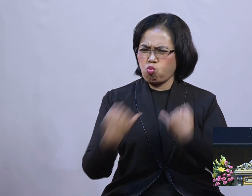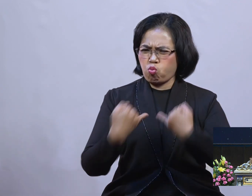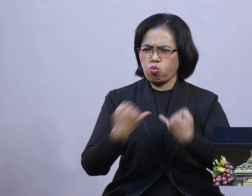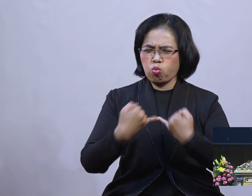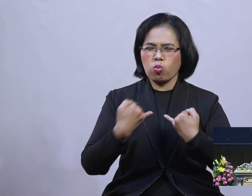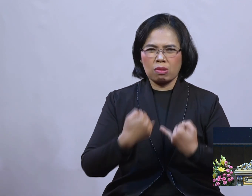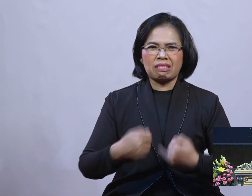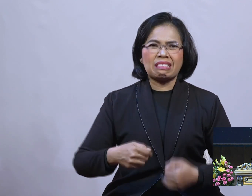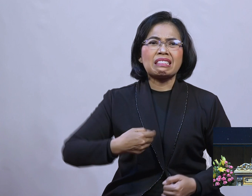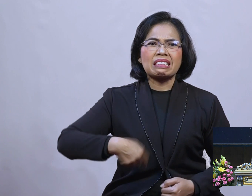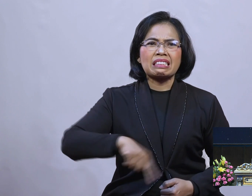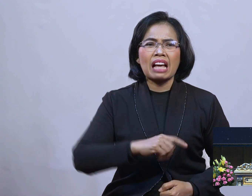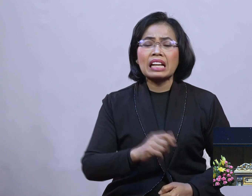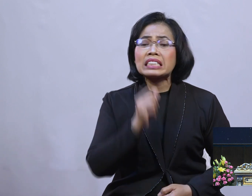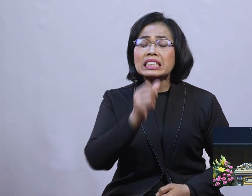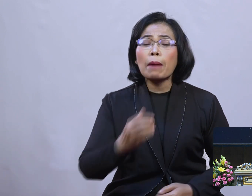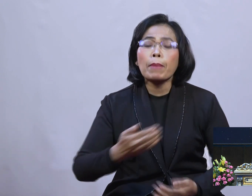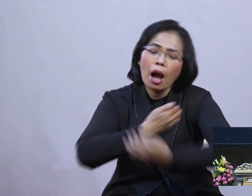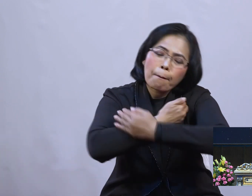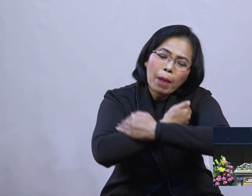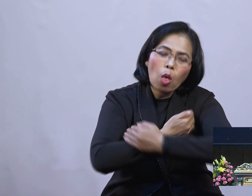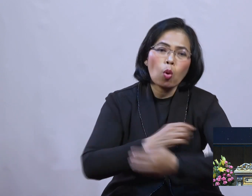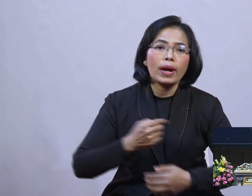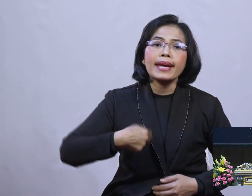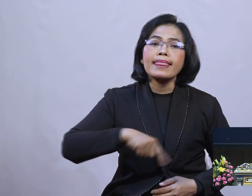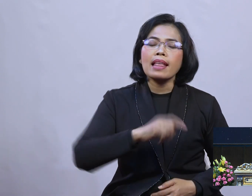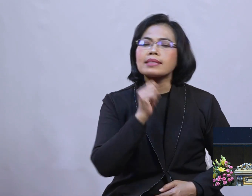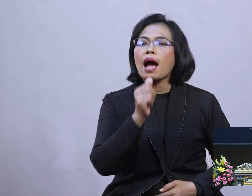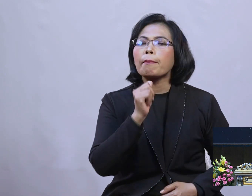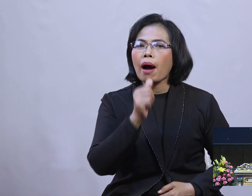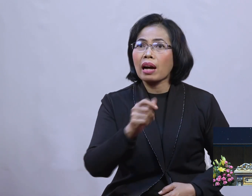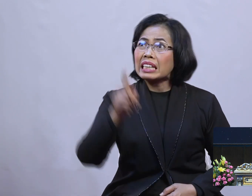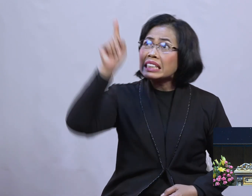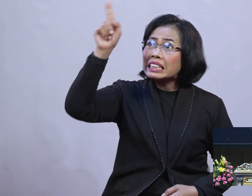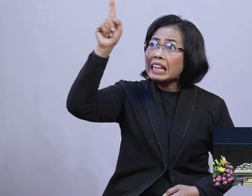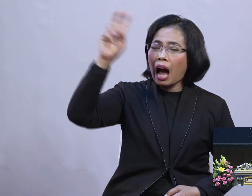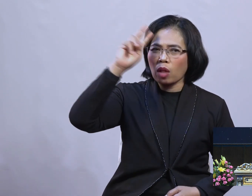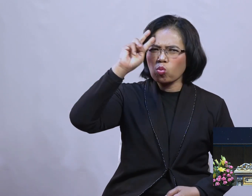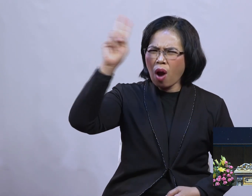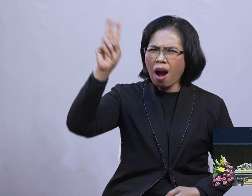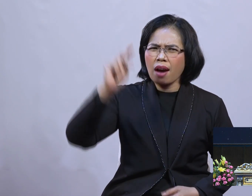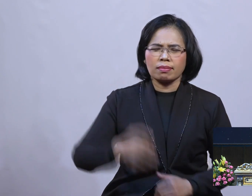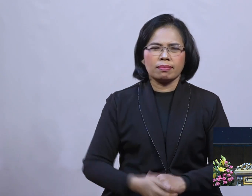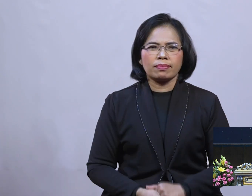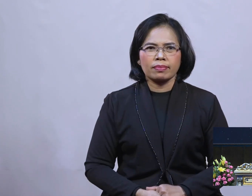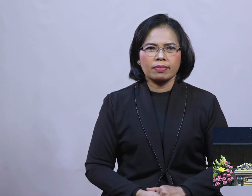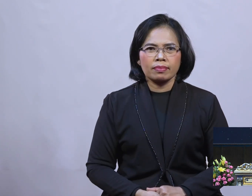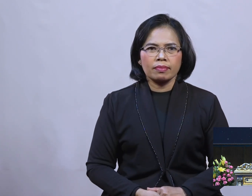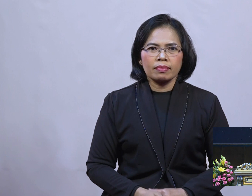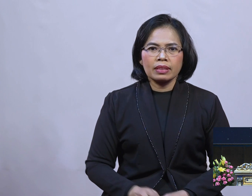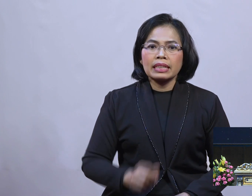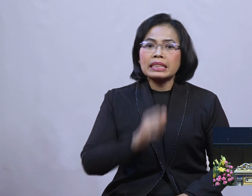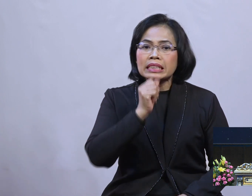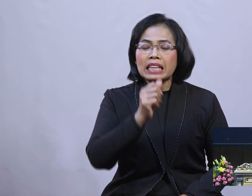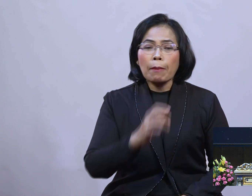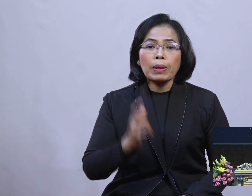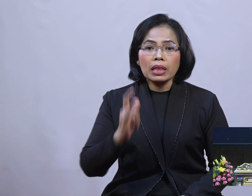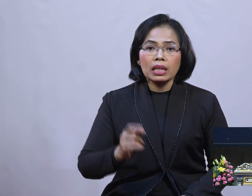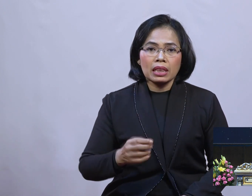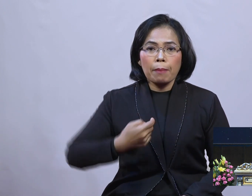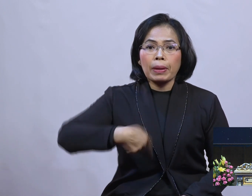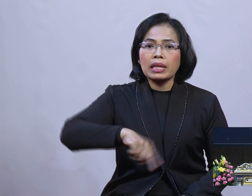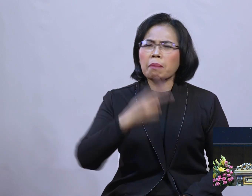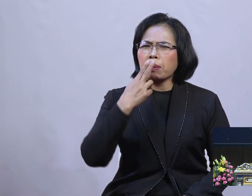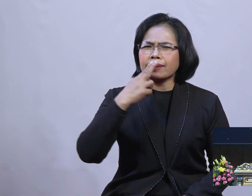mendeskreditkan kita siapa yang perlu kita siapa yang bisa tetap kita percayai